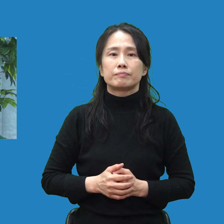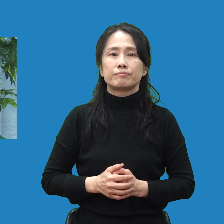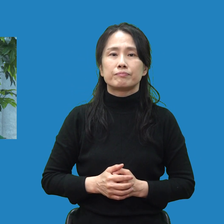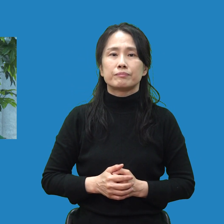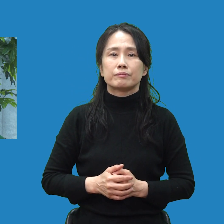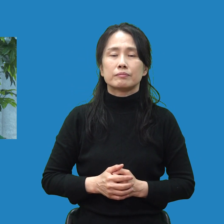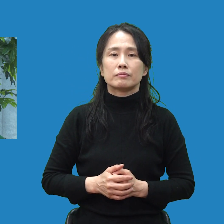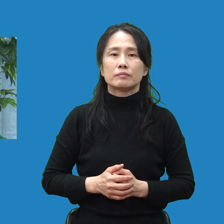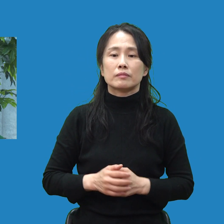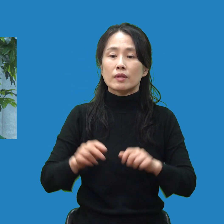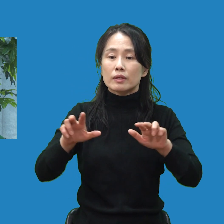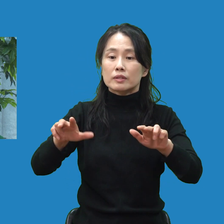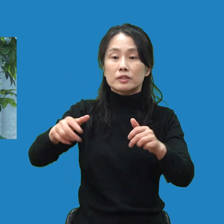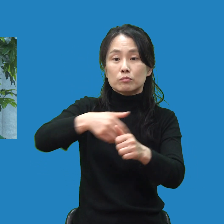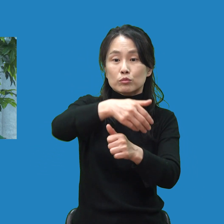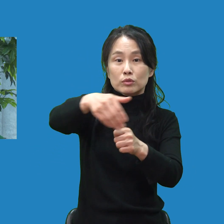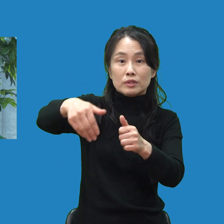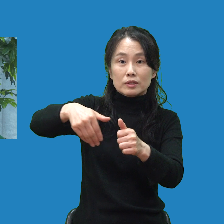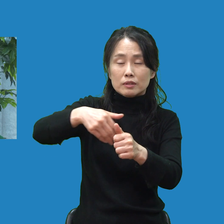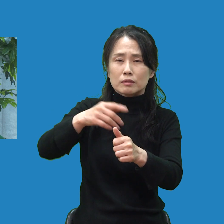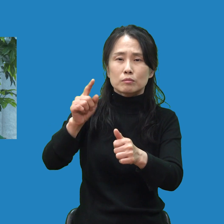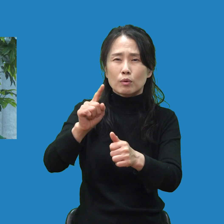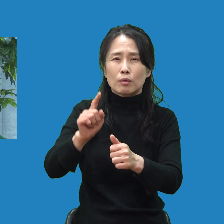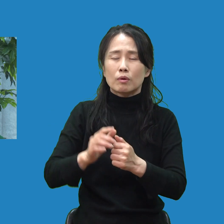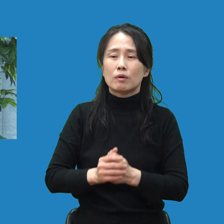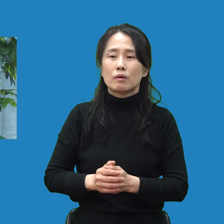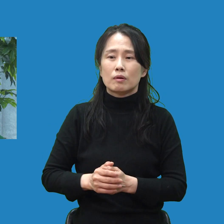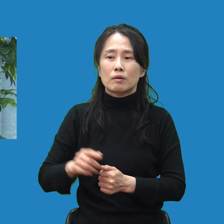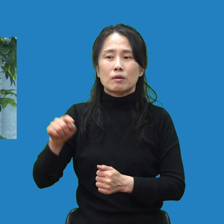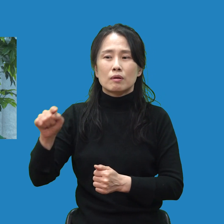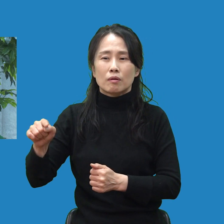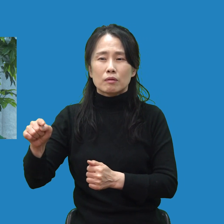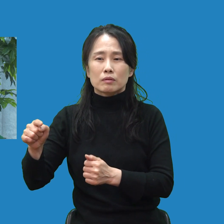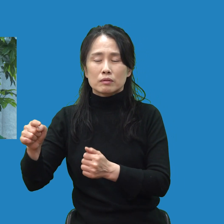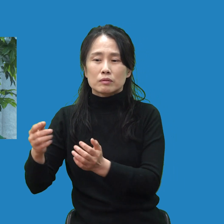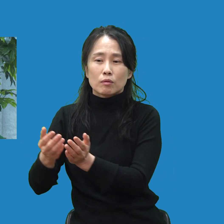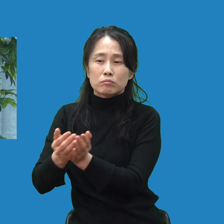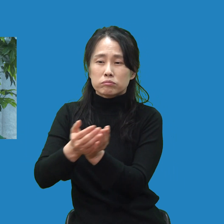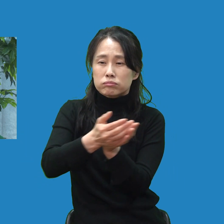이 분위기에서는 지금 가버나움을 떠날 때부터 사람들이